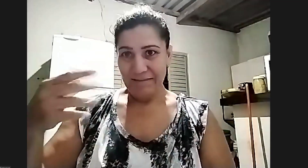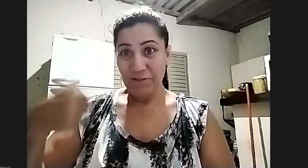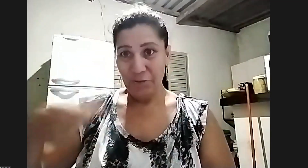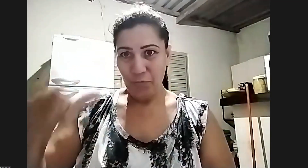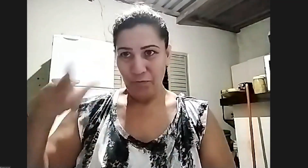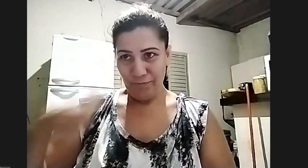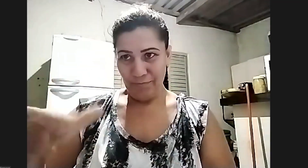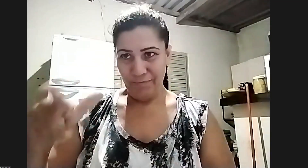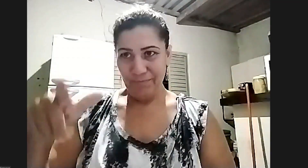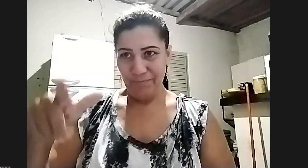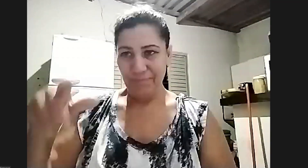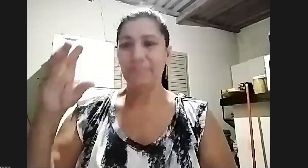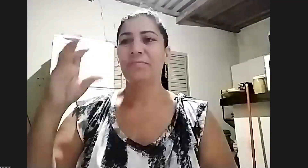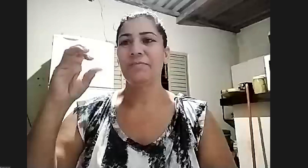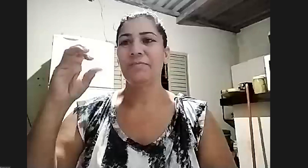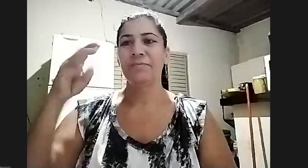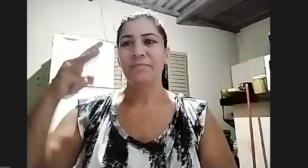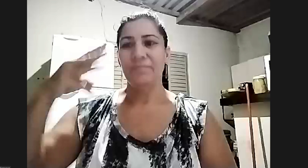De novo.